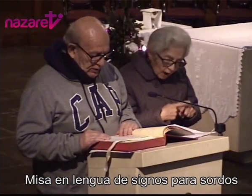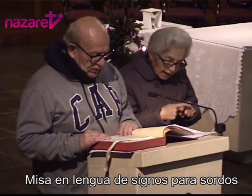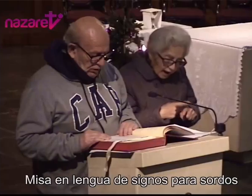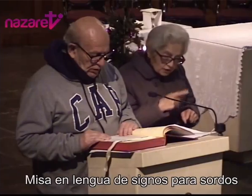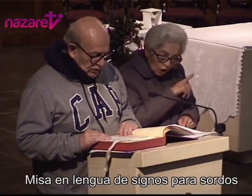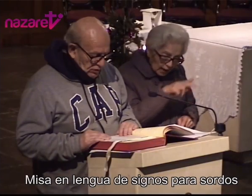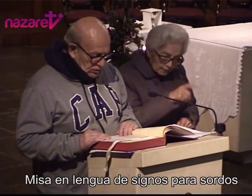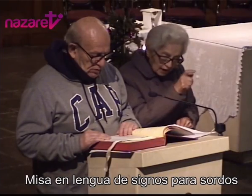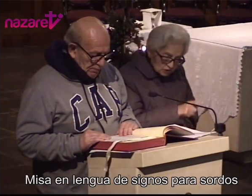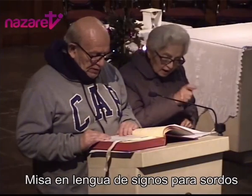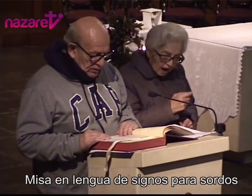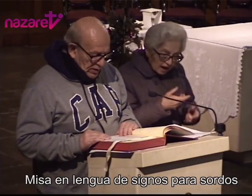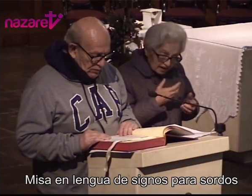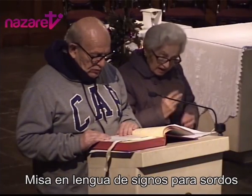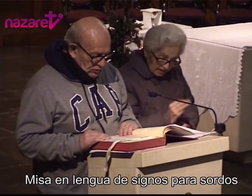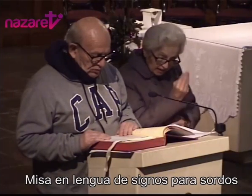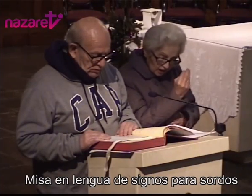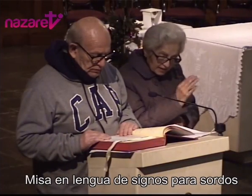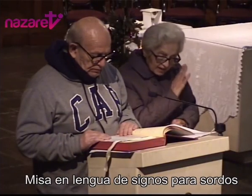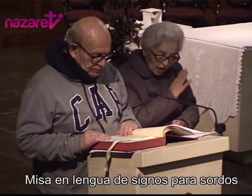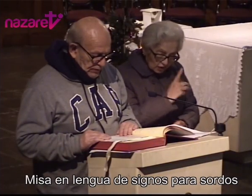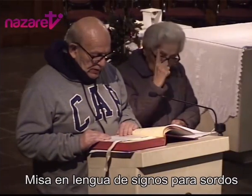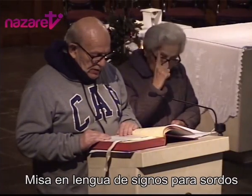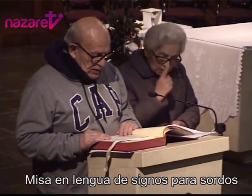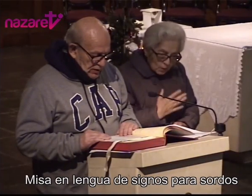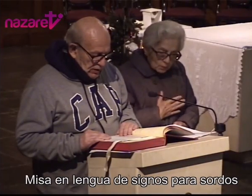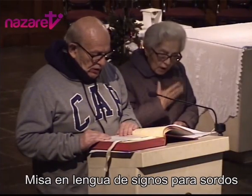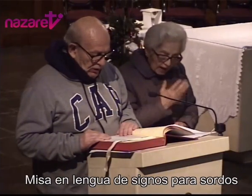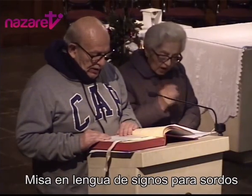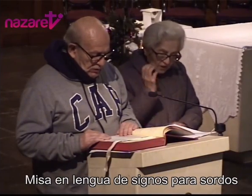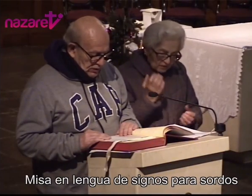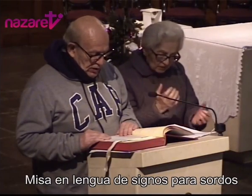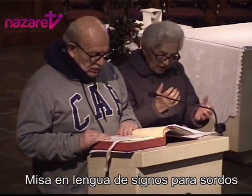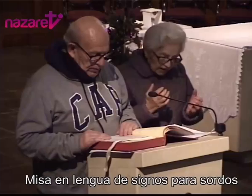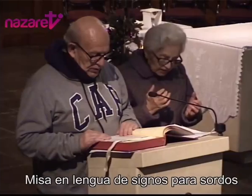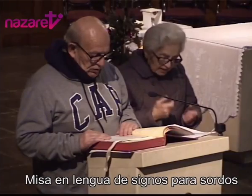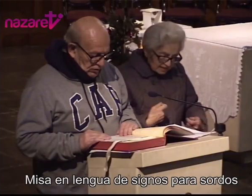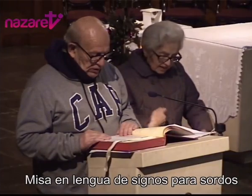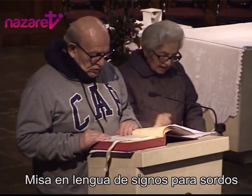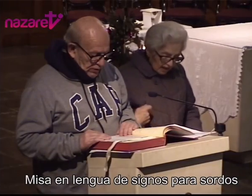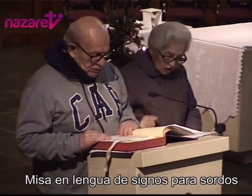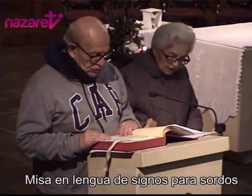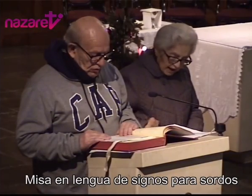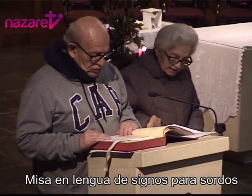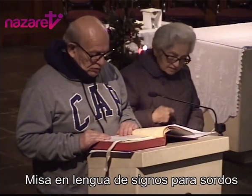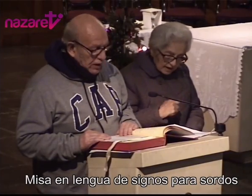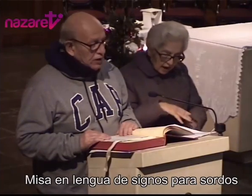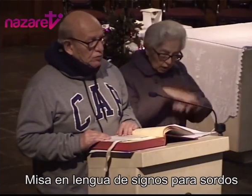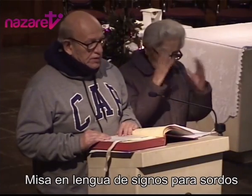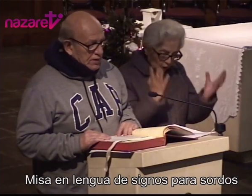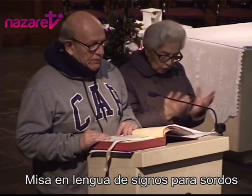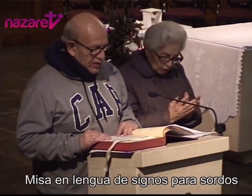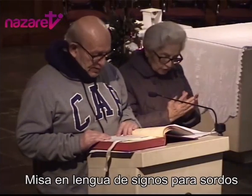que ha nacido de Dios vence al mundo. Y lo que ha conseguido la victoria sobre el mundo